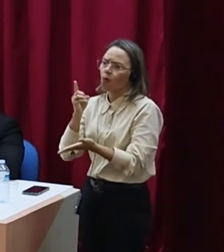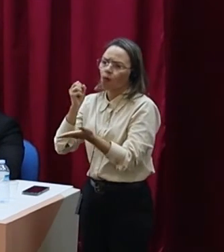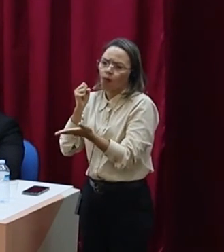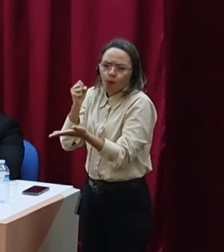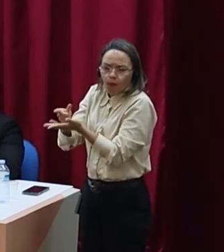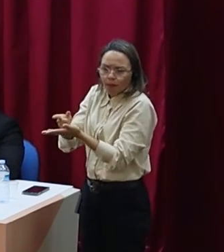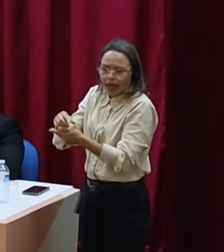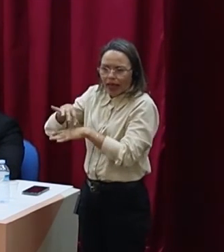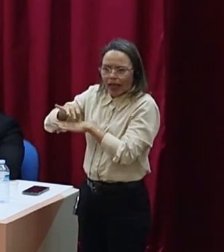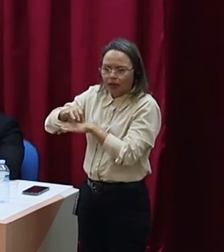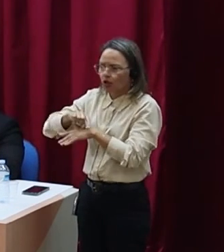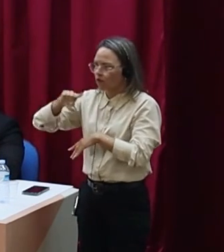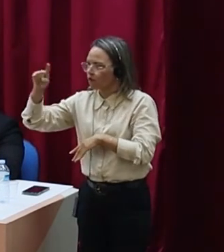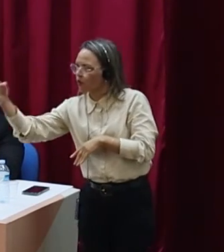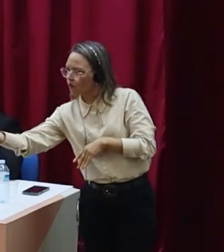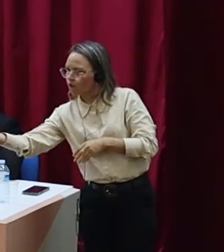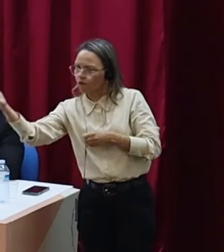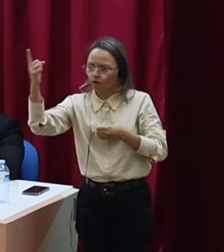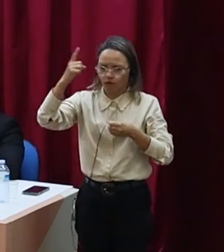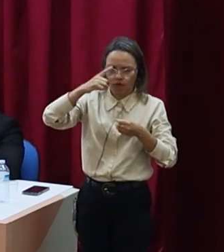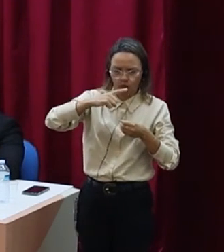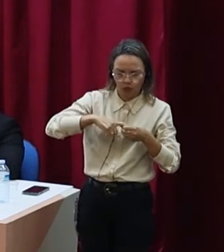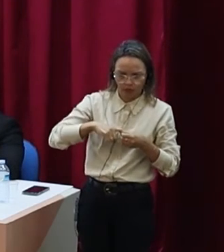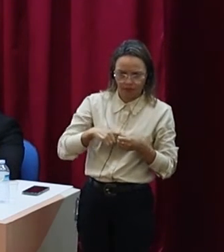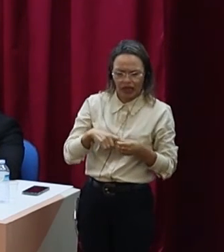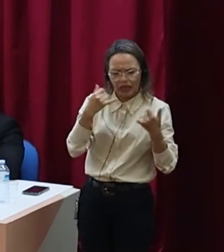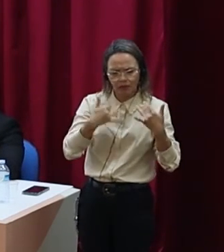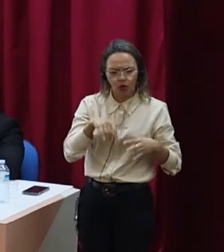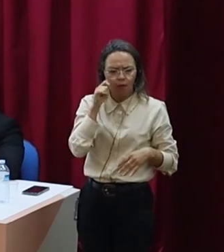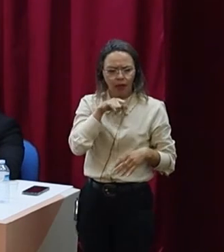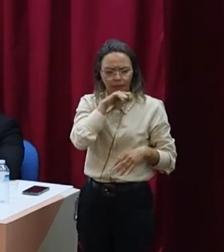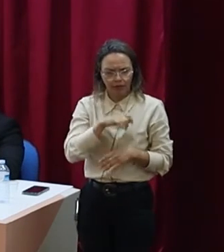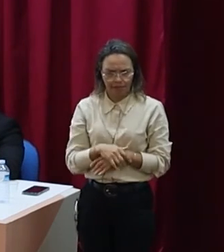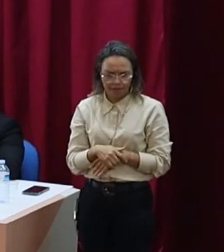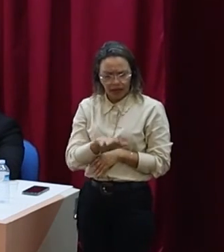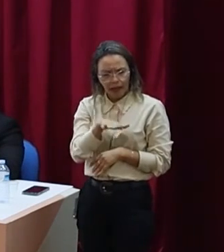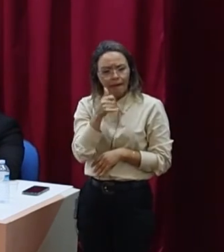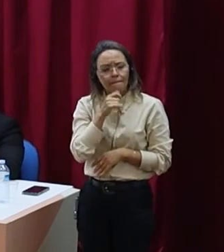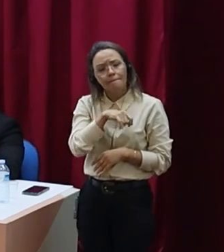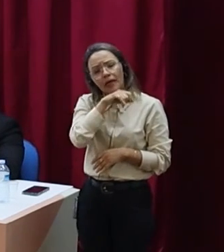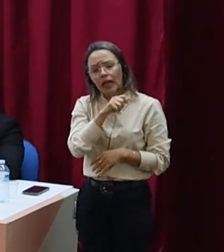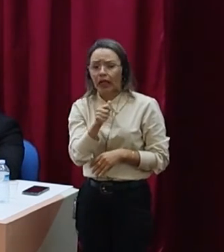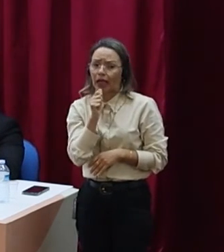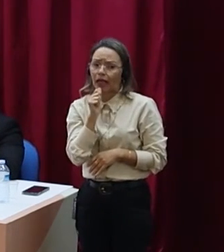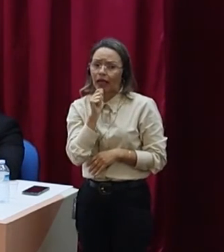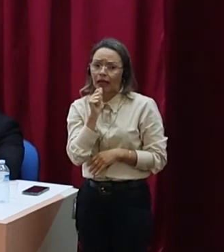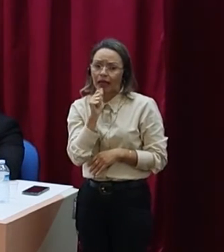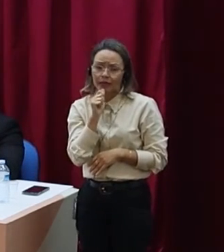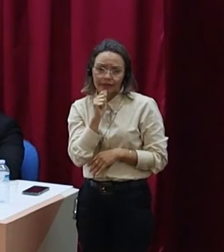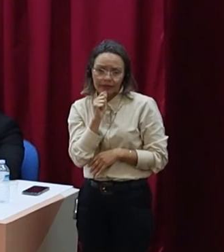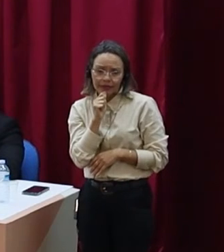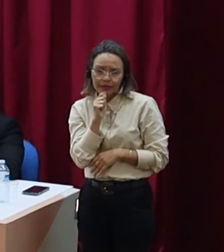voltó. Faló a su mãe, mamá, ainda no hay so'o. Ainda todavía no